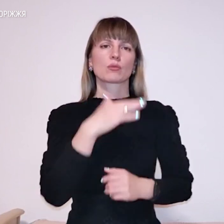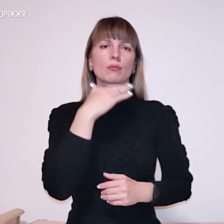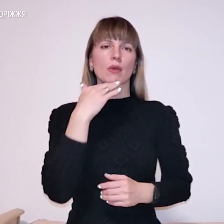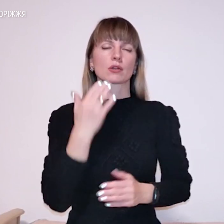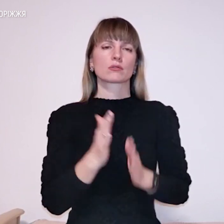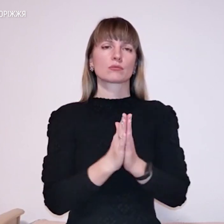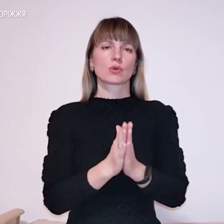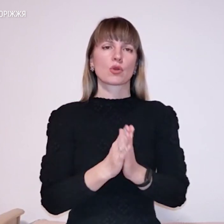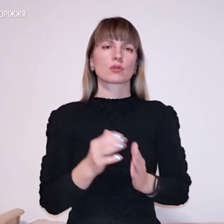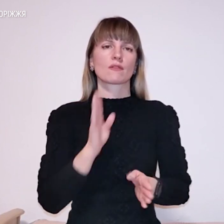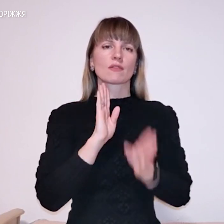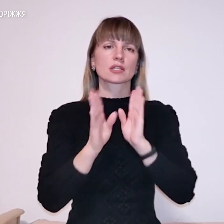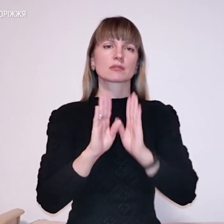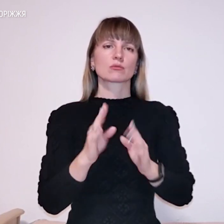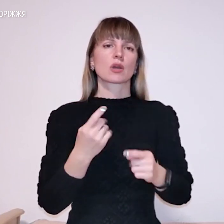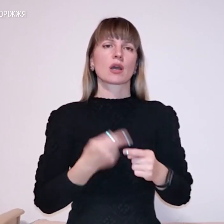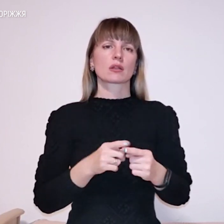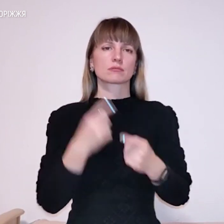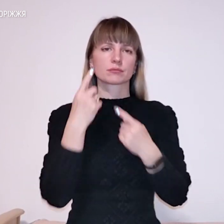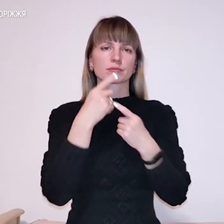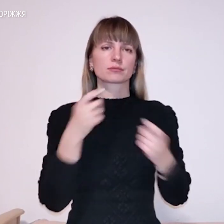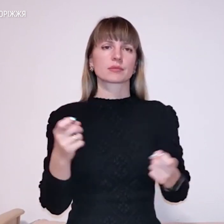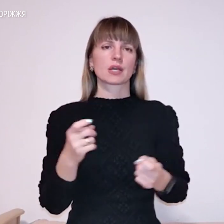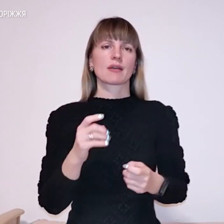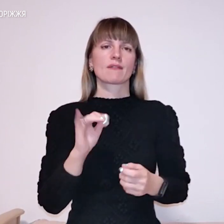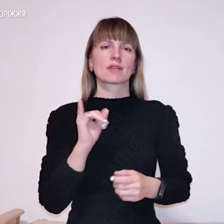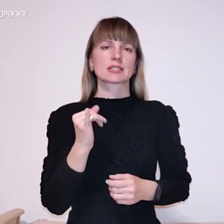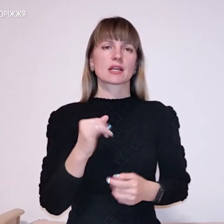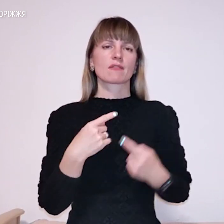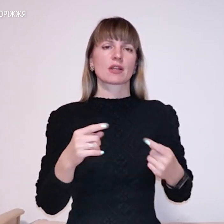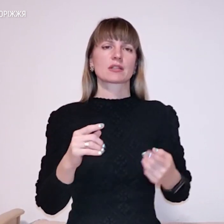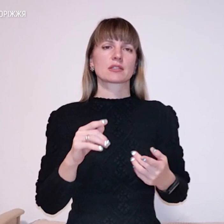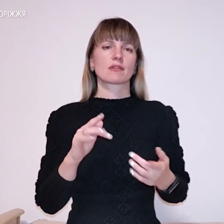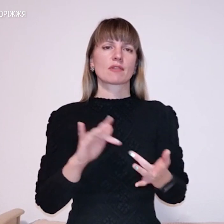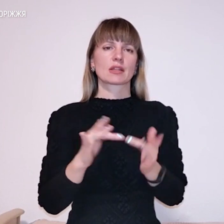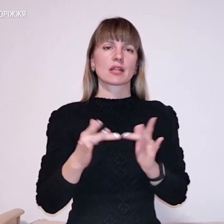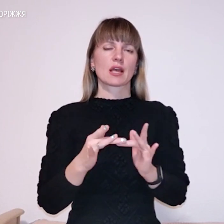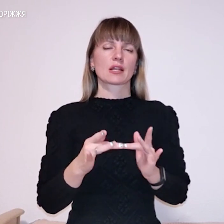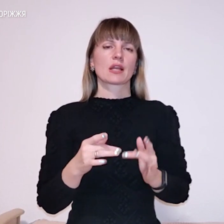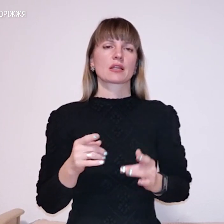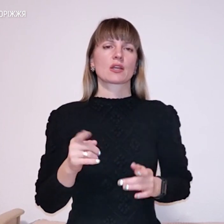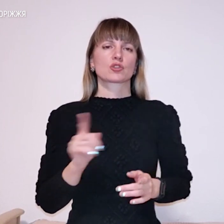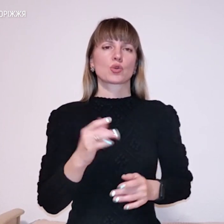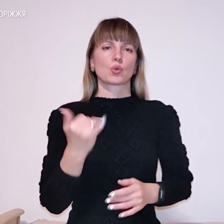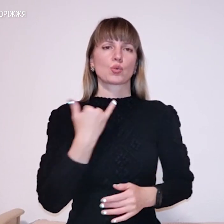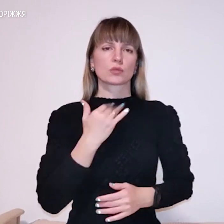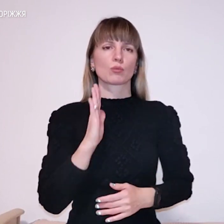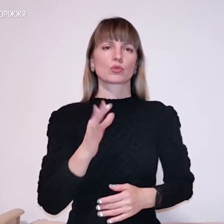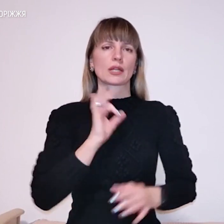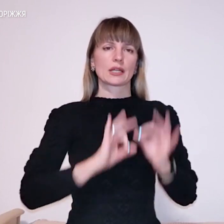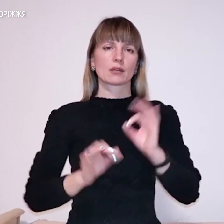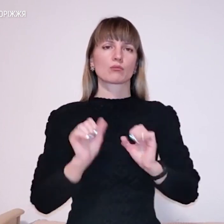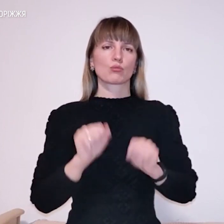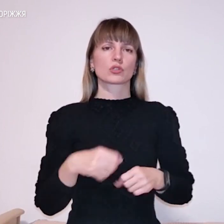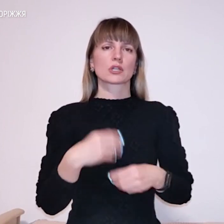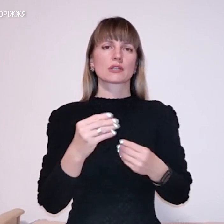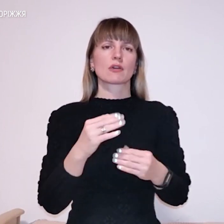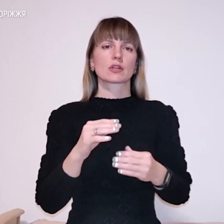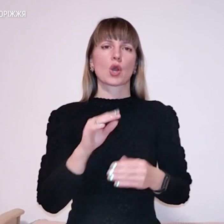звертаються, ми у Фейсбуці, а цьому повіщаємо там інстаграмі, у всіх соціальних мережах про те, що у нас вже будуть ліки, ми можемо роздавати точечно людям у руки. За